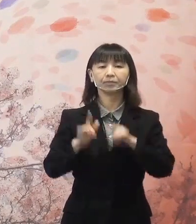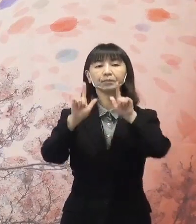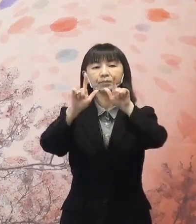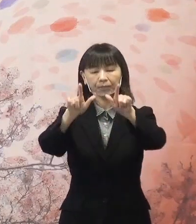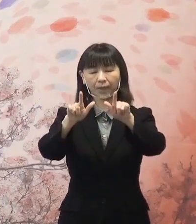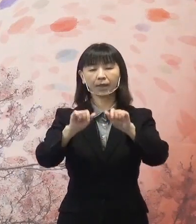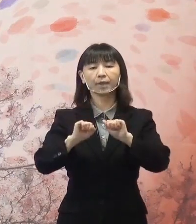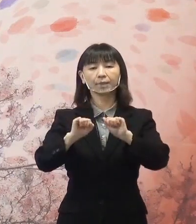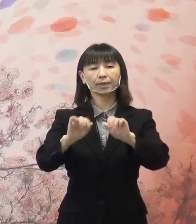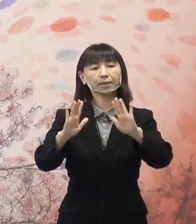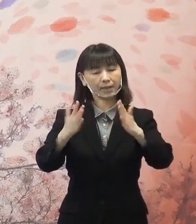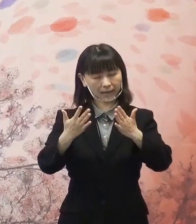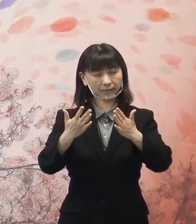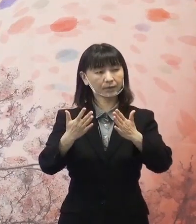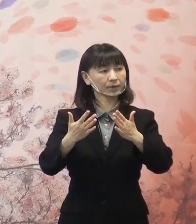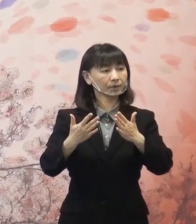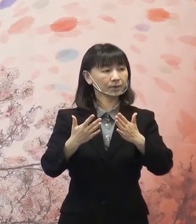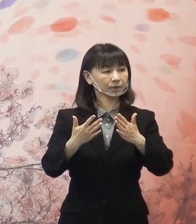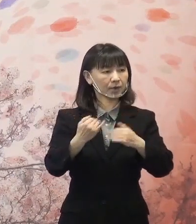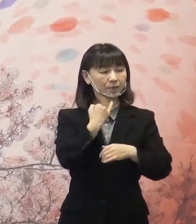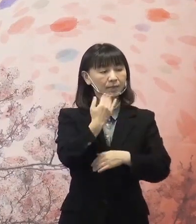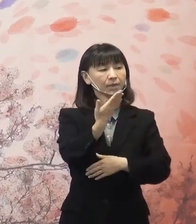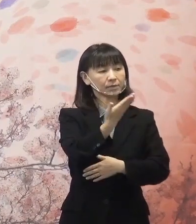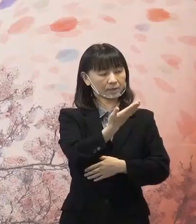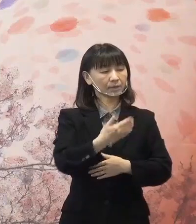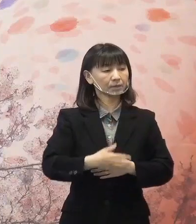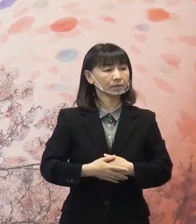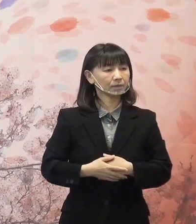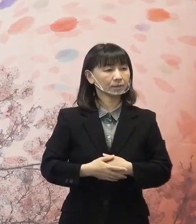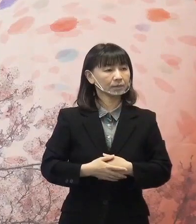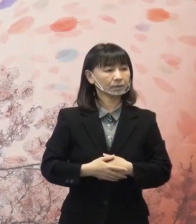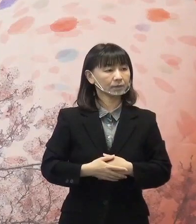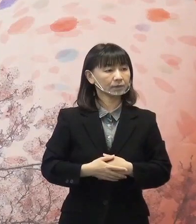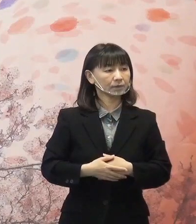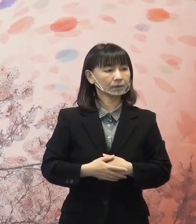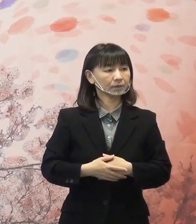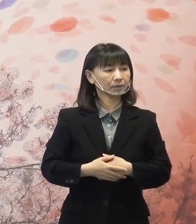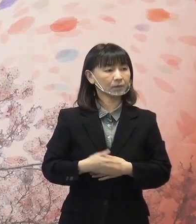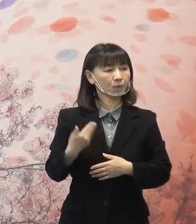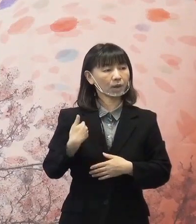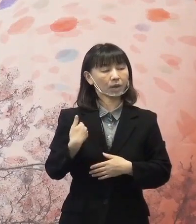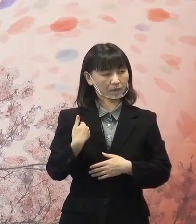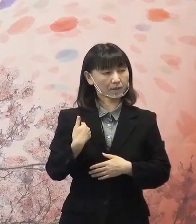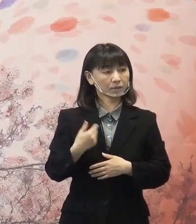ょうか。 はい、いないでよかったはずですが、山口さんそれでよろしいですか。まだちょっとわからない